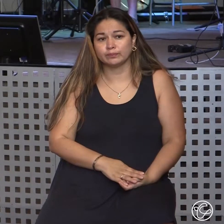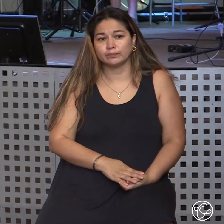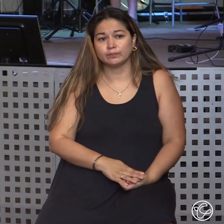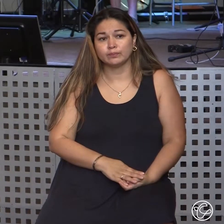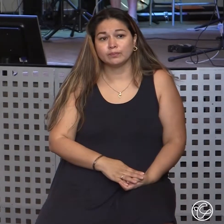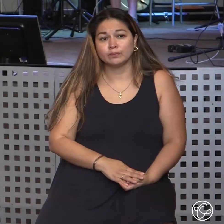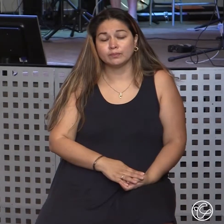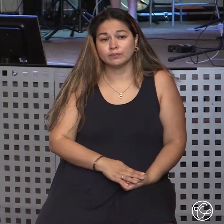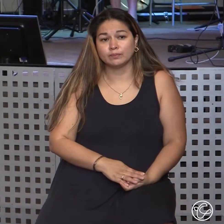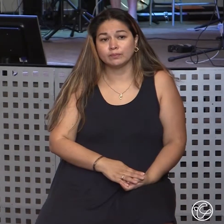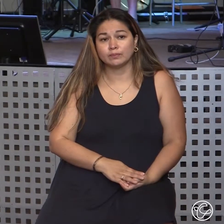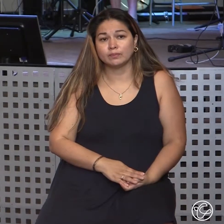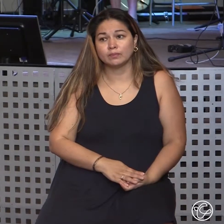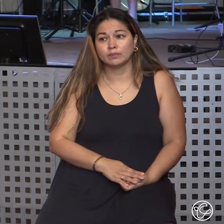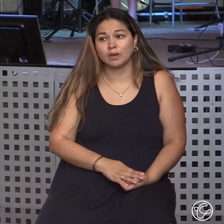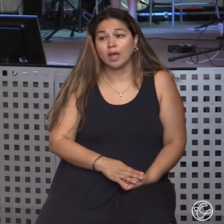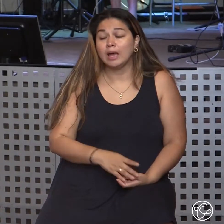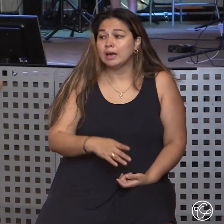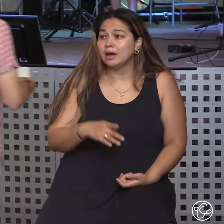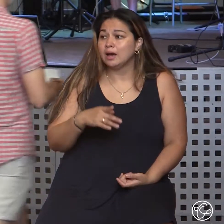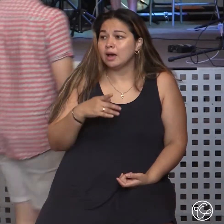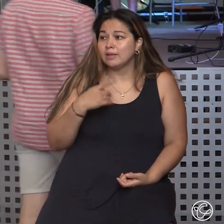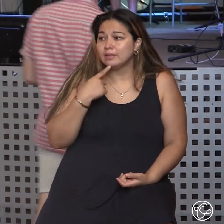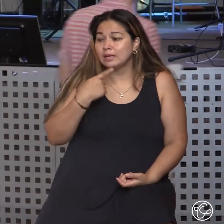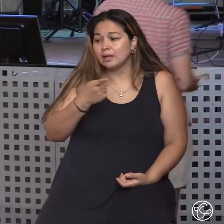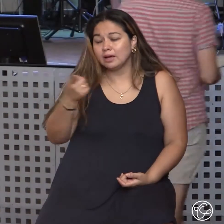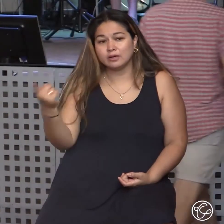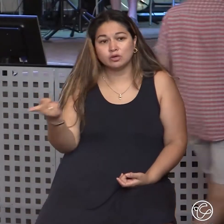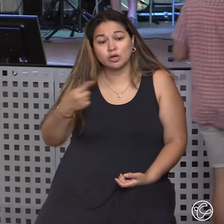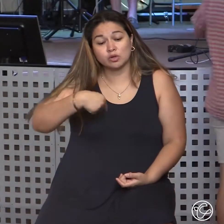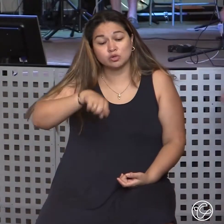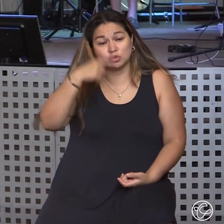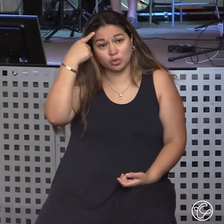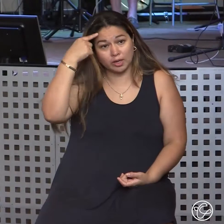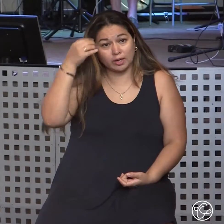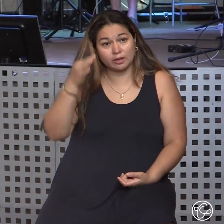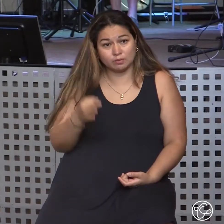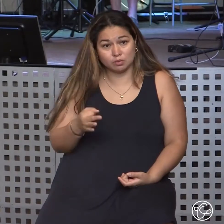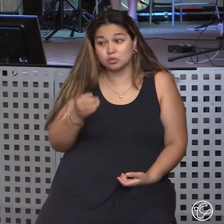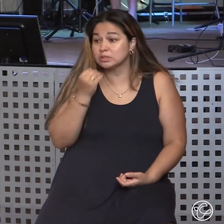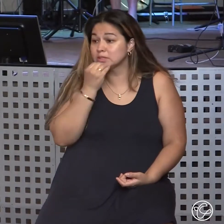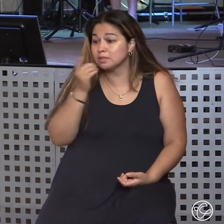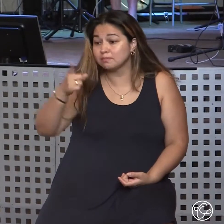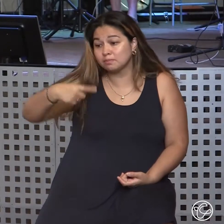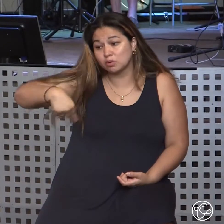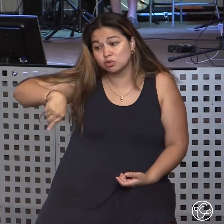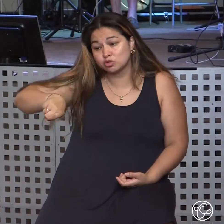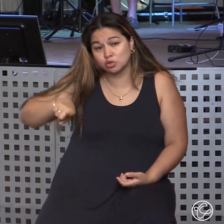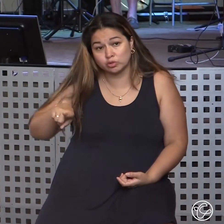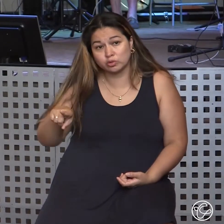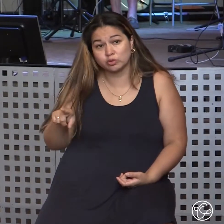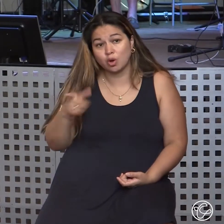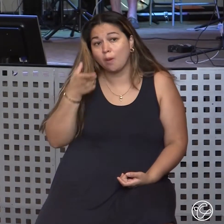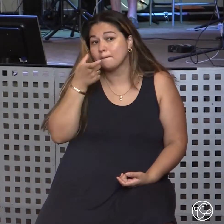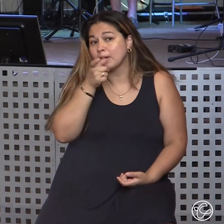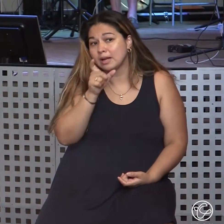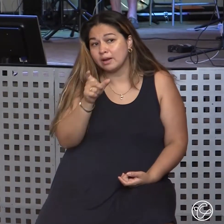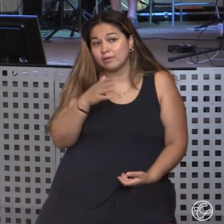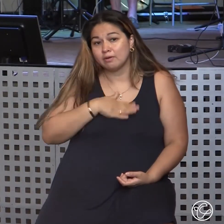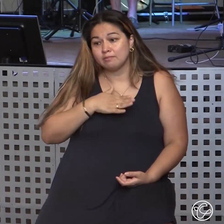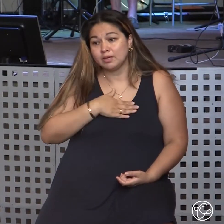decir, a ti y a mí que somos creyentes, que creemos. Si vosotros permaneciereis en mi palabra,